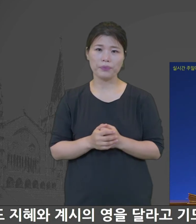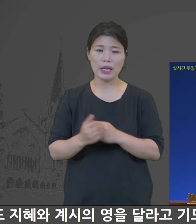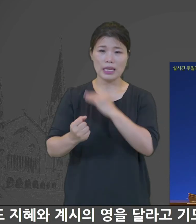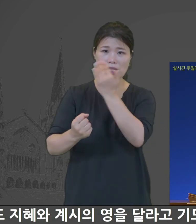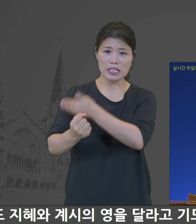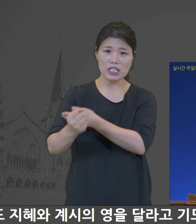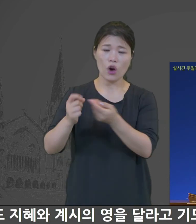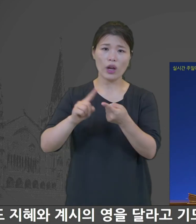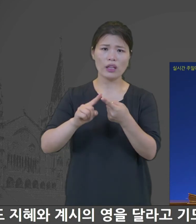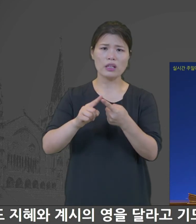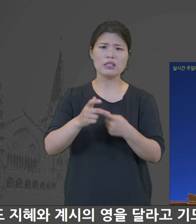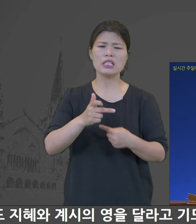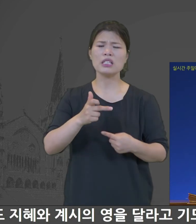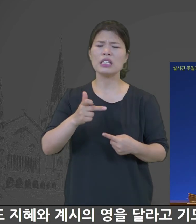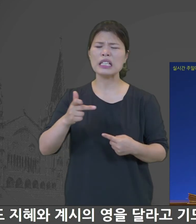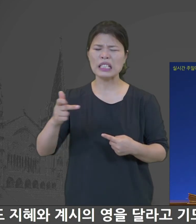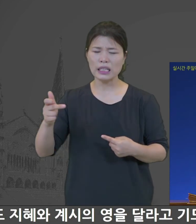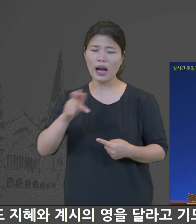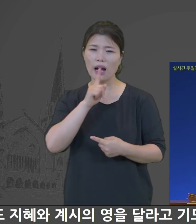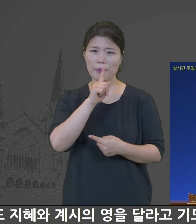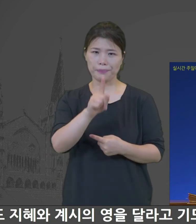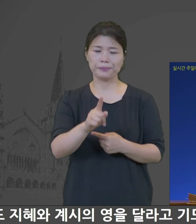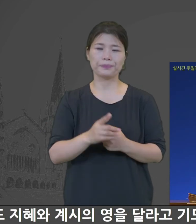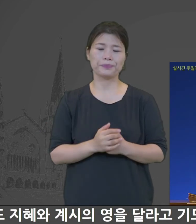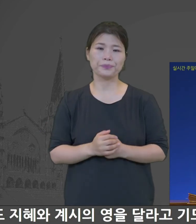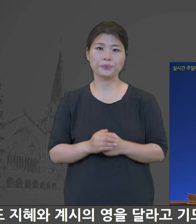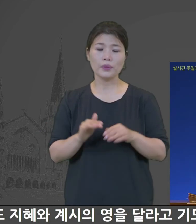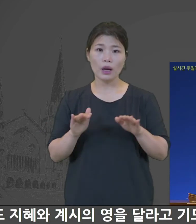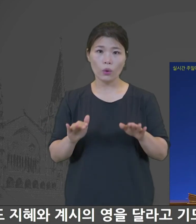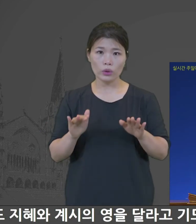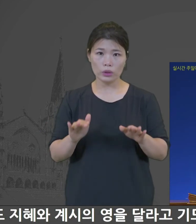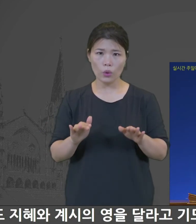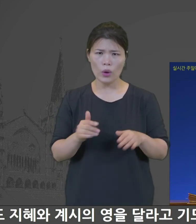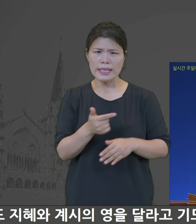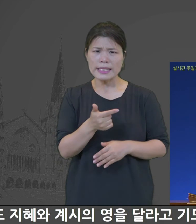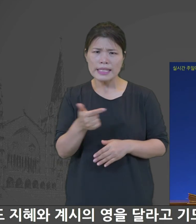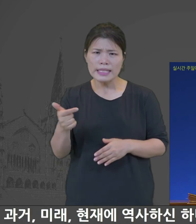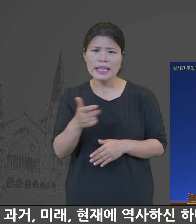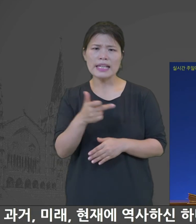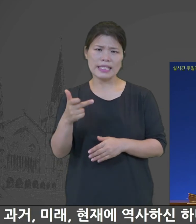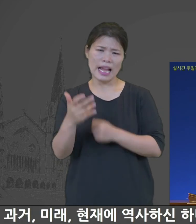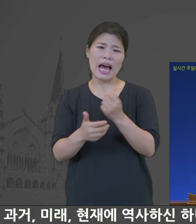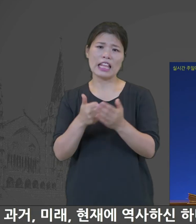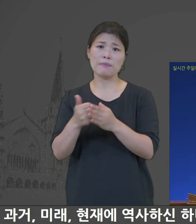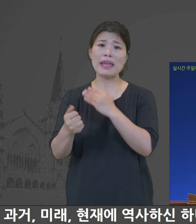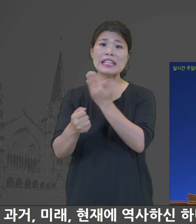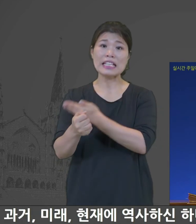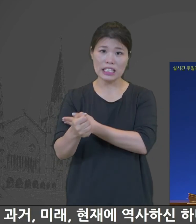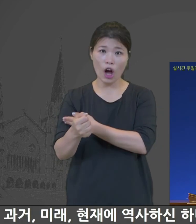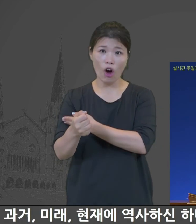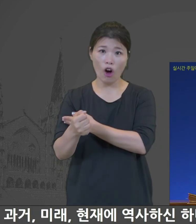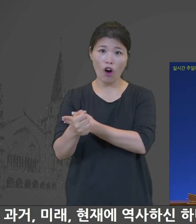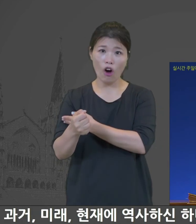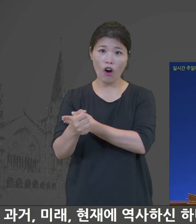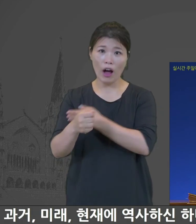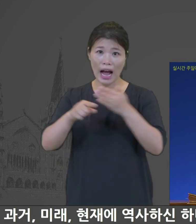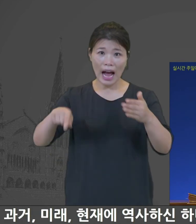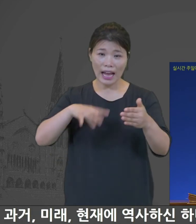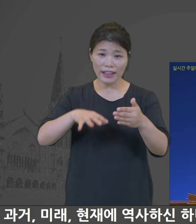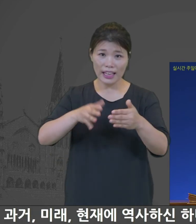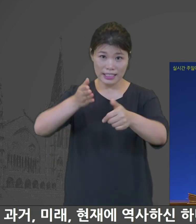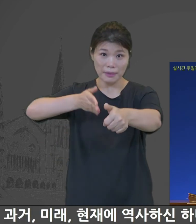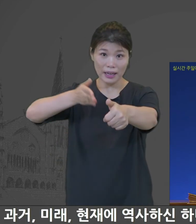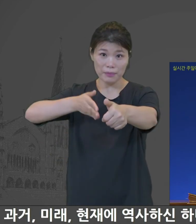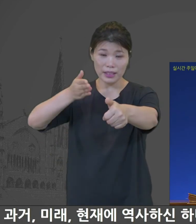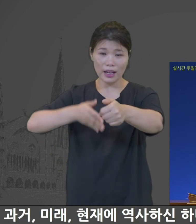크심. 여러분, 오늘도 이 지극히 크신 하나님의 능력 앞에 있기를 주의 이름으로 축원합니다.